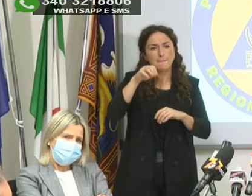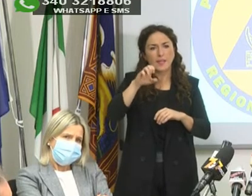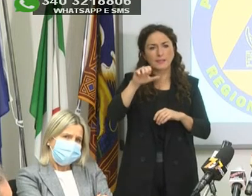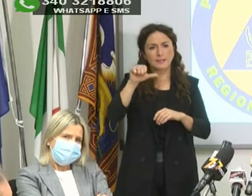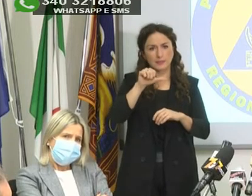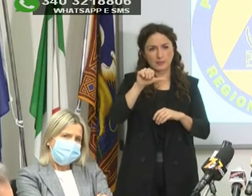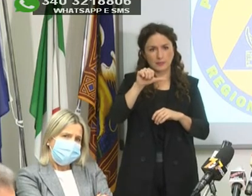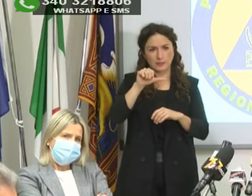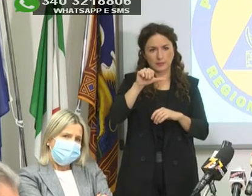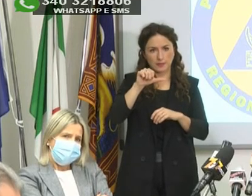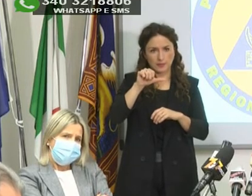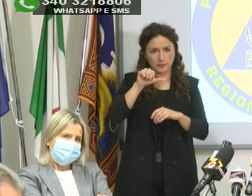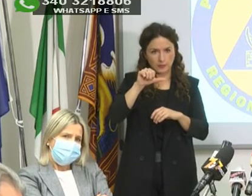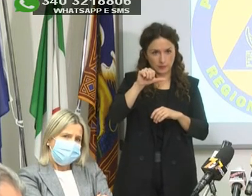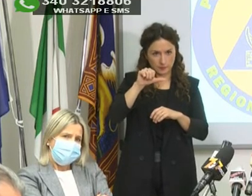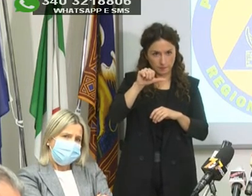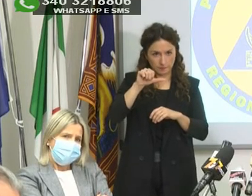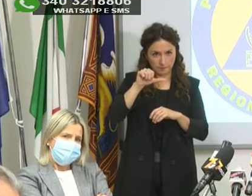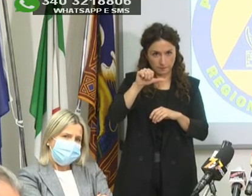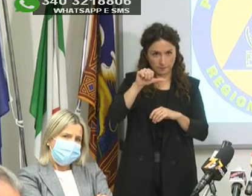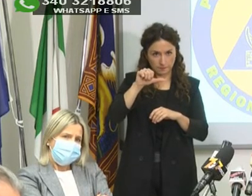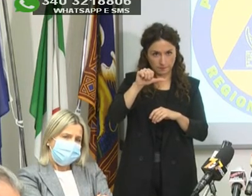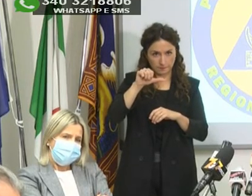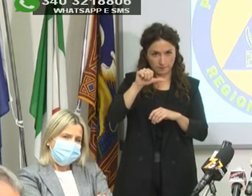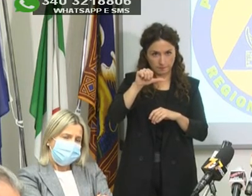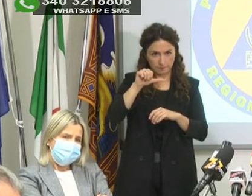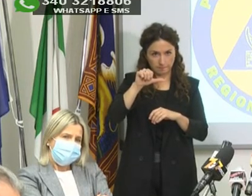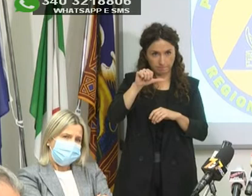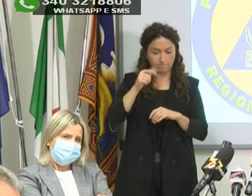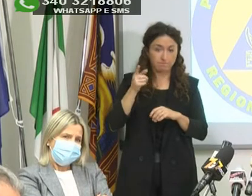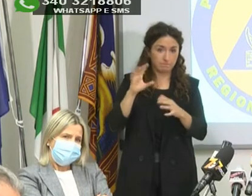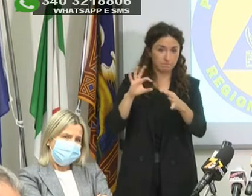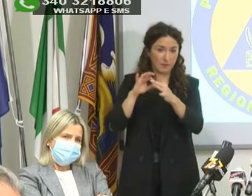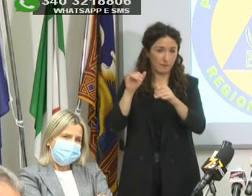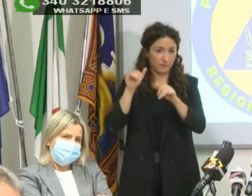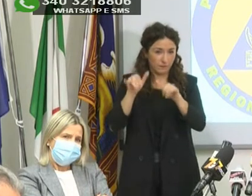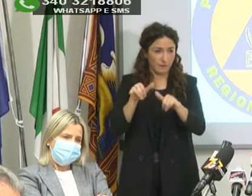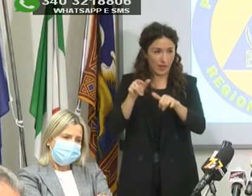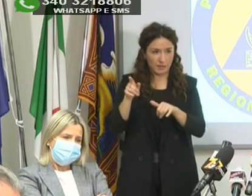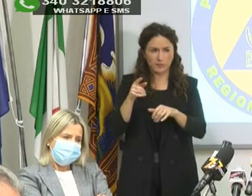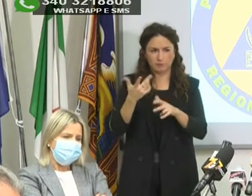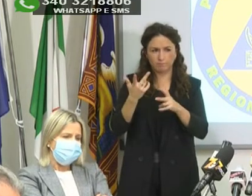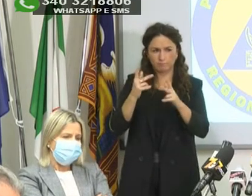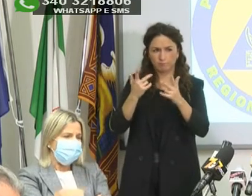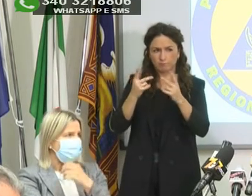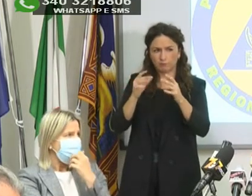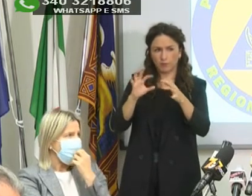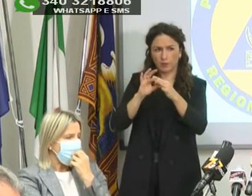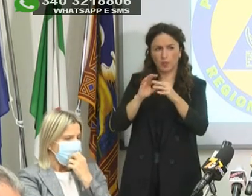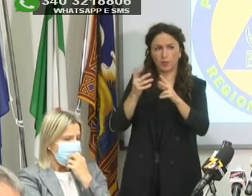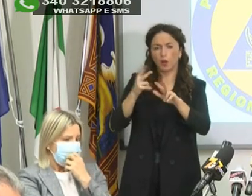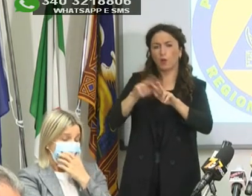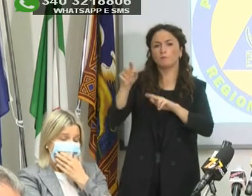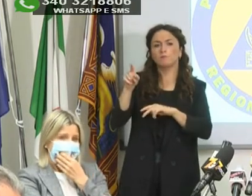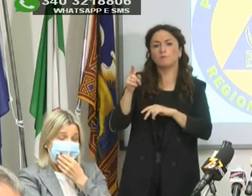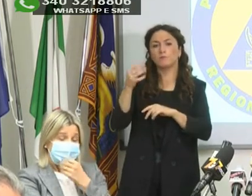AMES. Sì, la municipalizzata, quella di Venezia, insomma, sì, la municipalizzata. Dalben ci sta